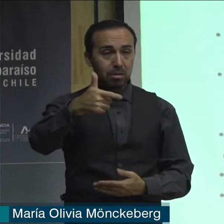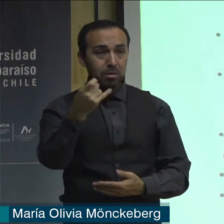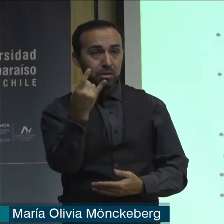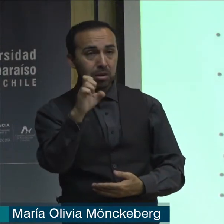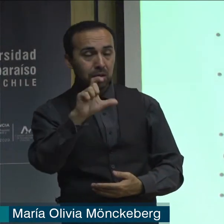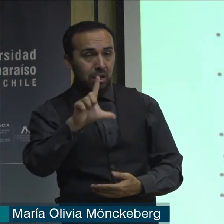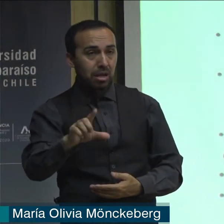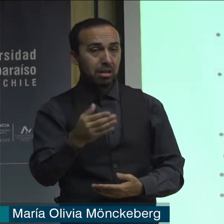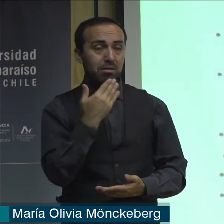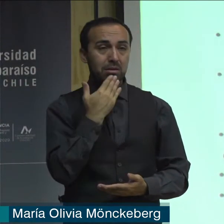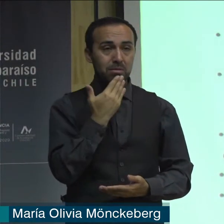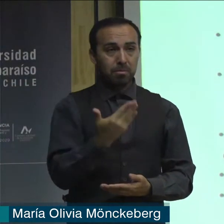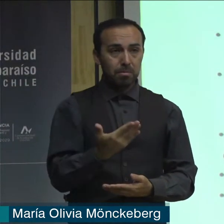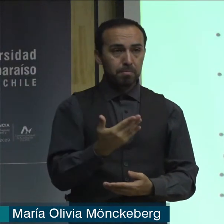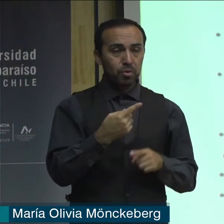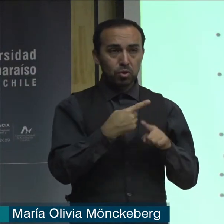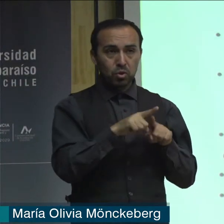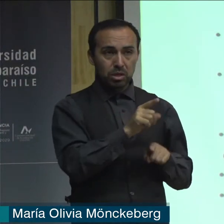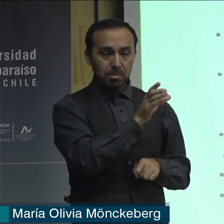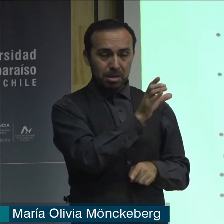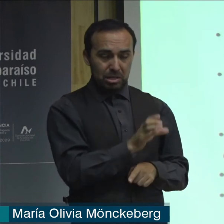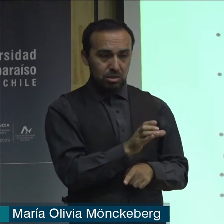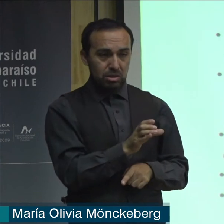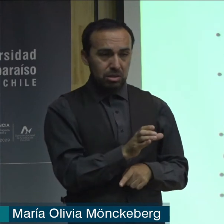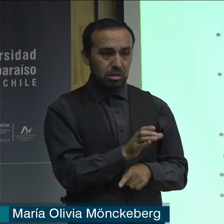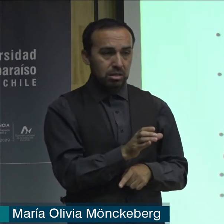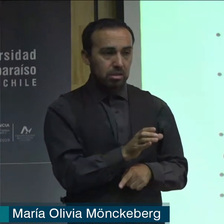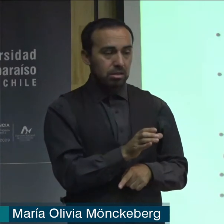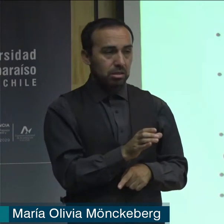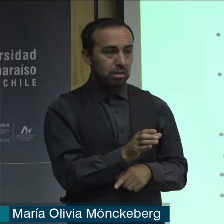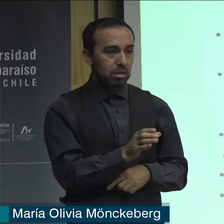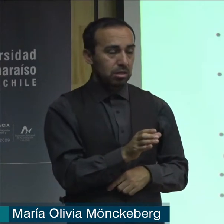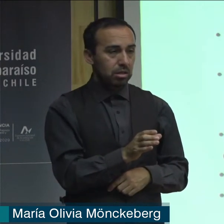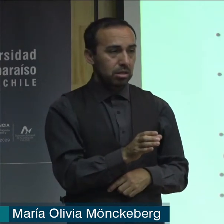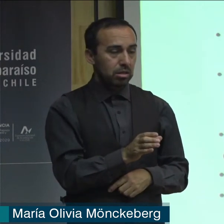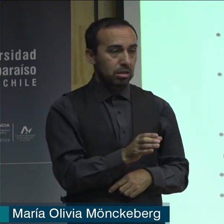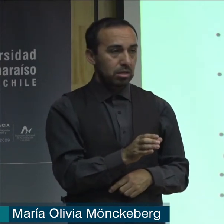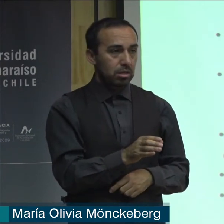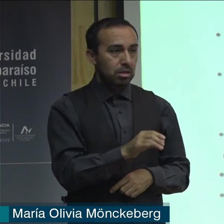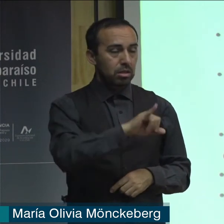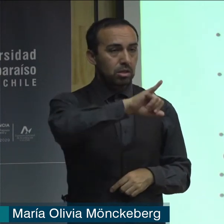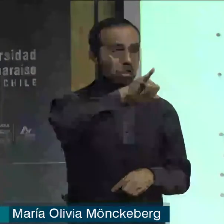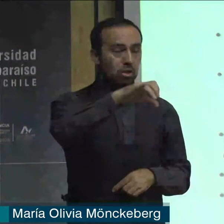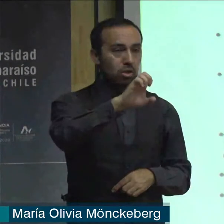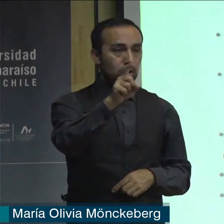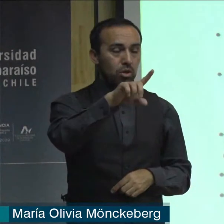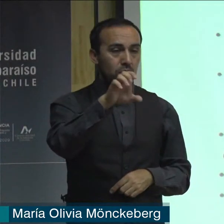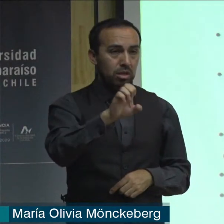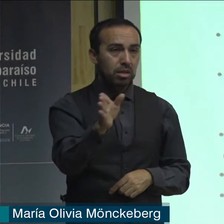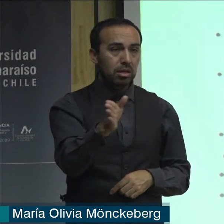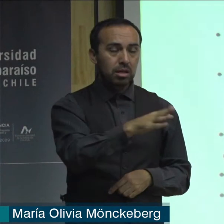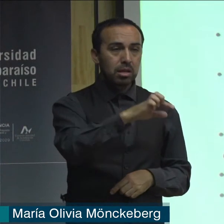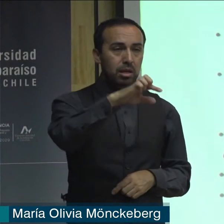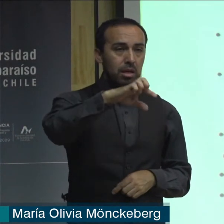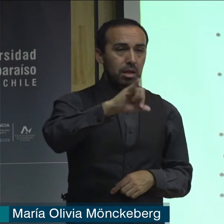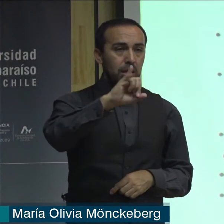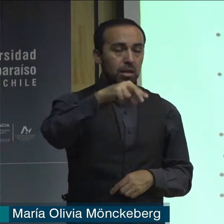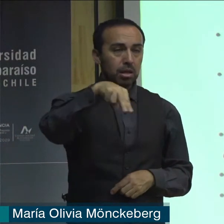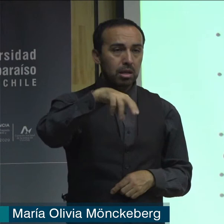otro que no era Chicago Pero pero José Piñera pero